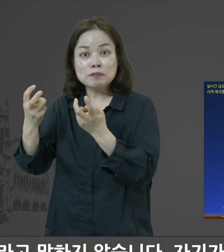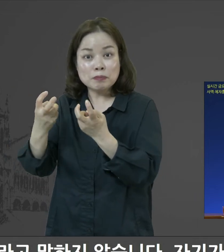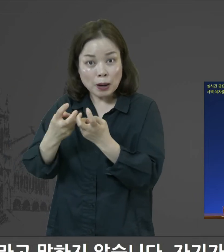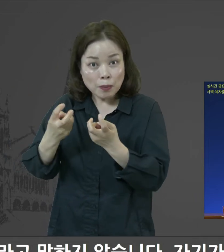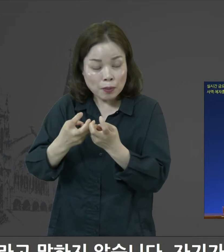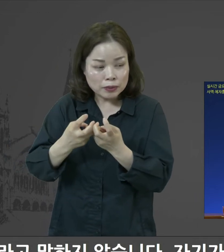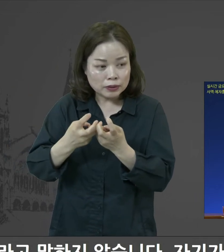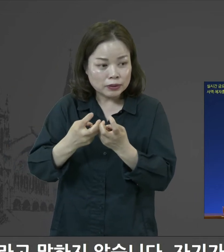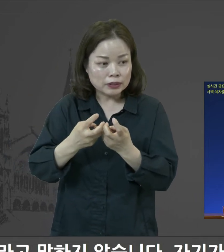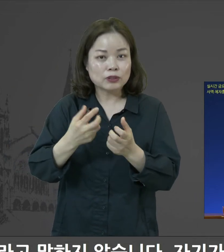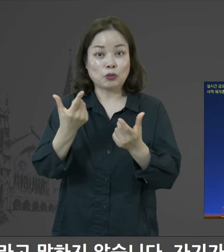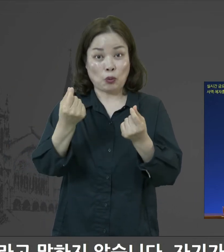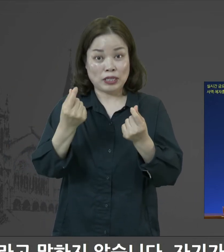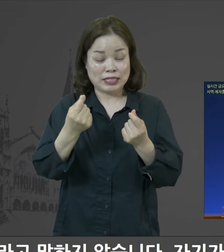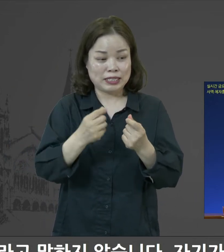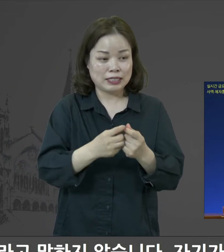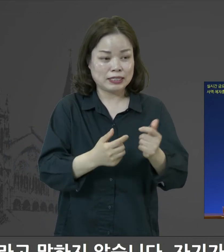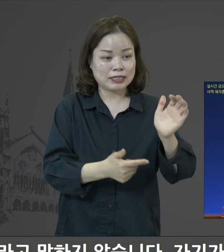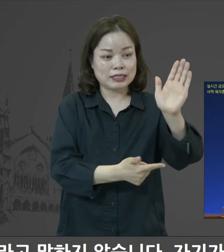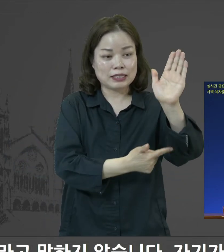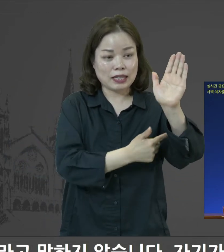와서